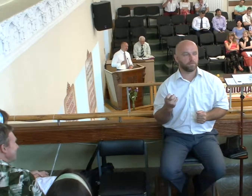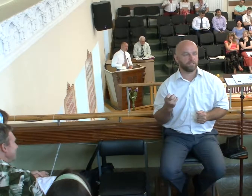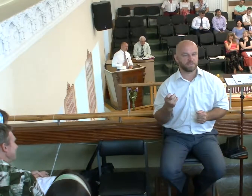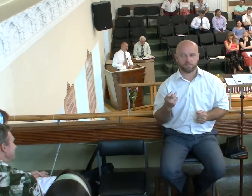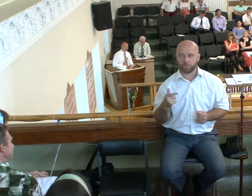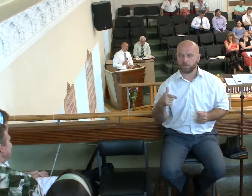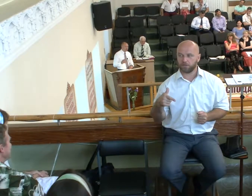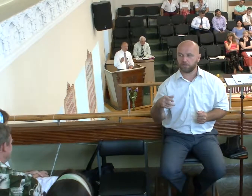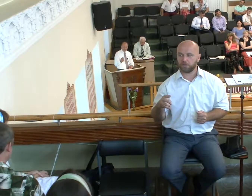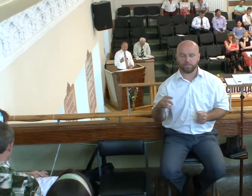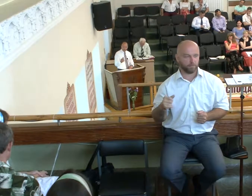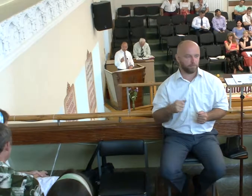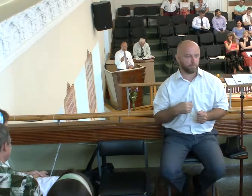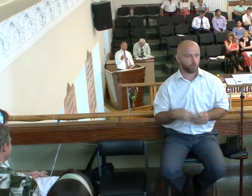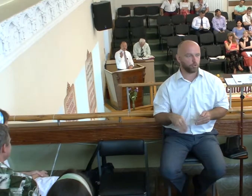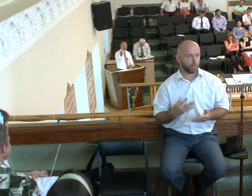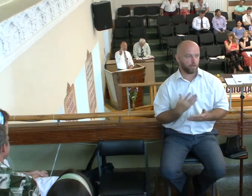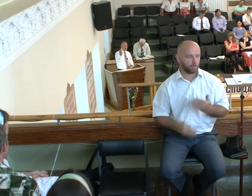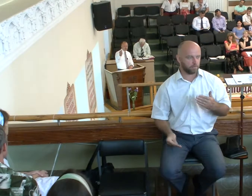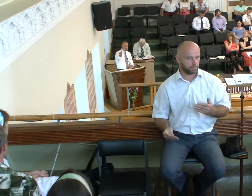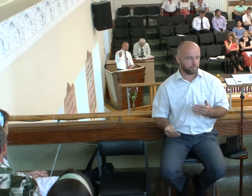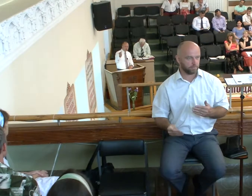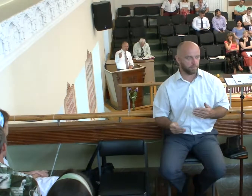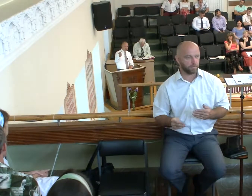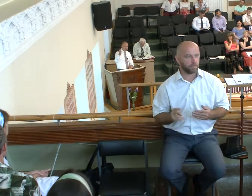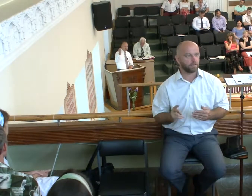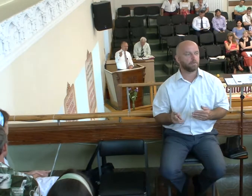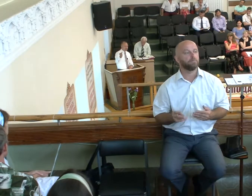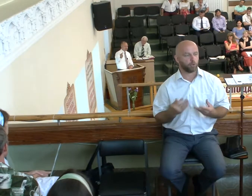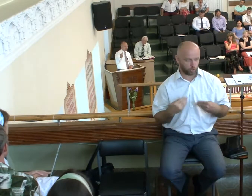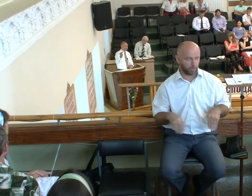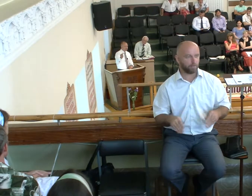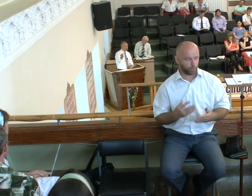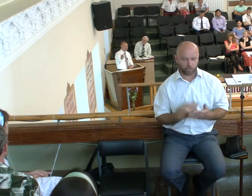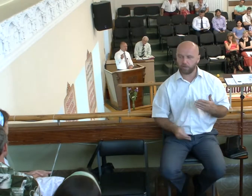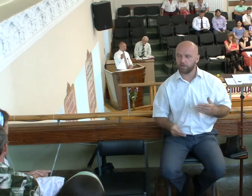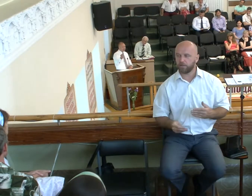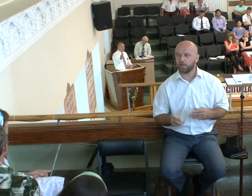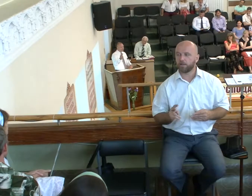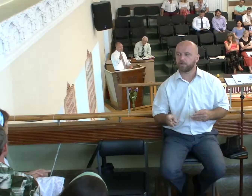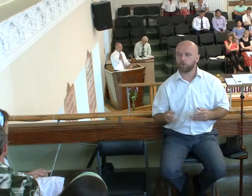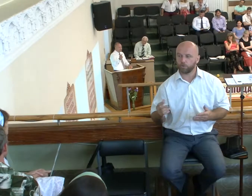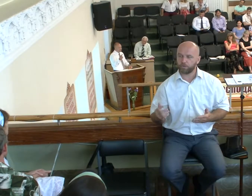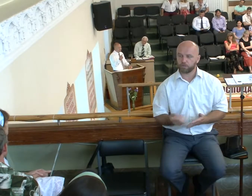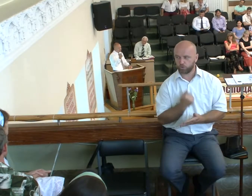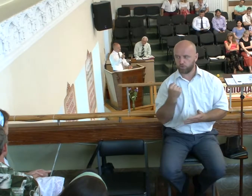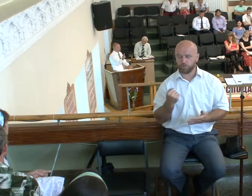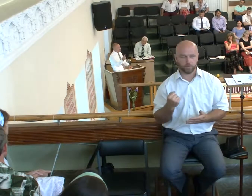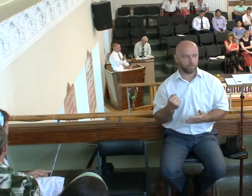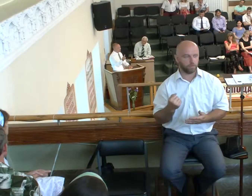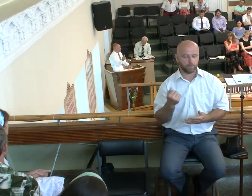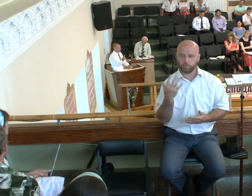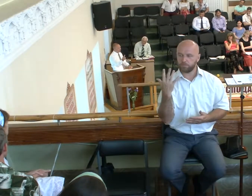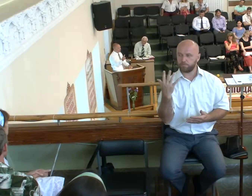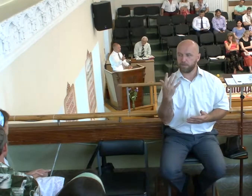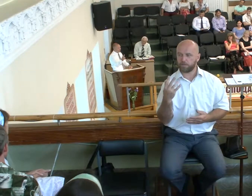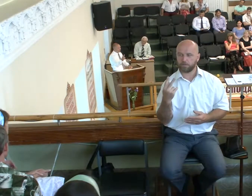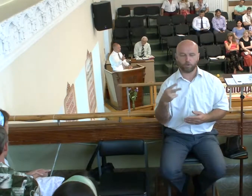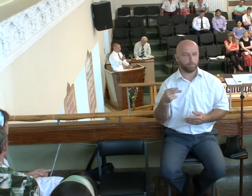Но это юмор, друзья мои. А кто видел вот эту монету, валяющуюся на полу? Это 5